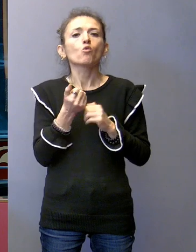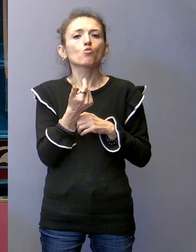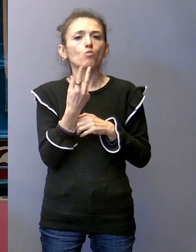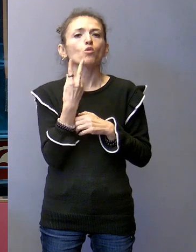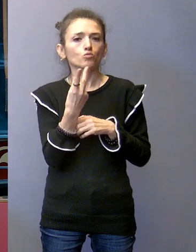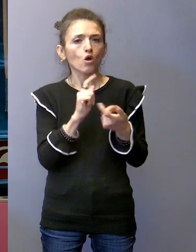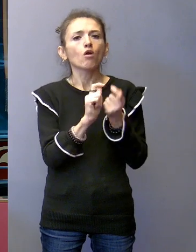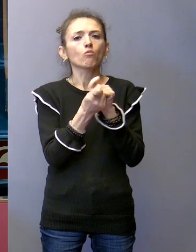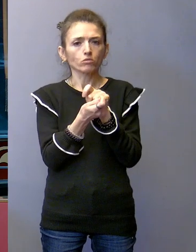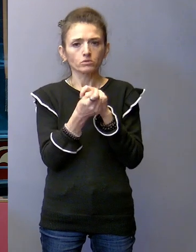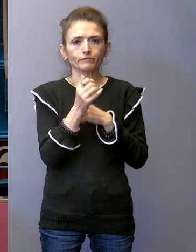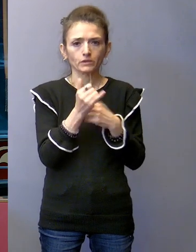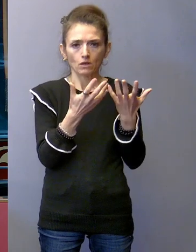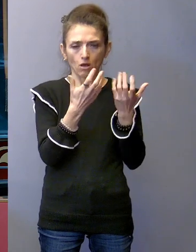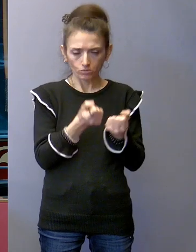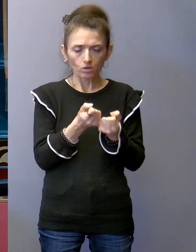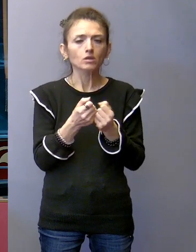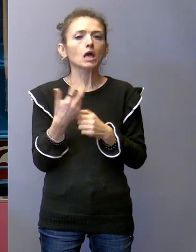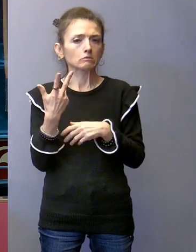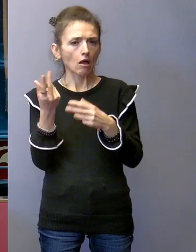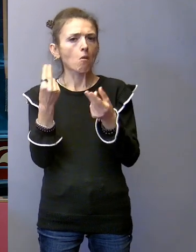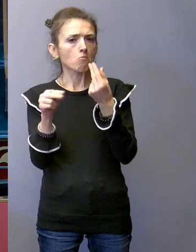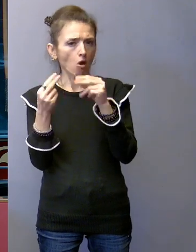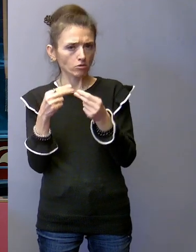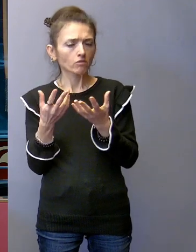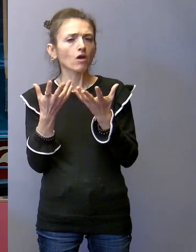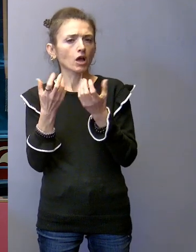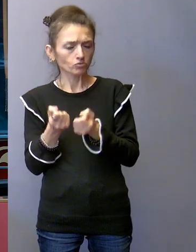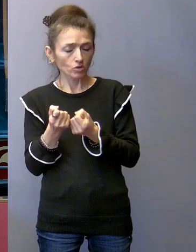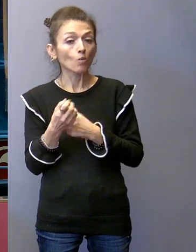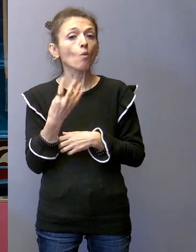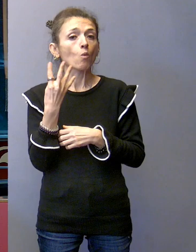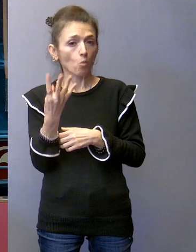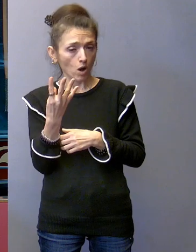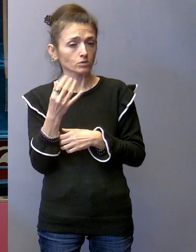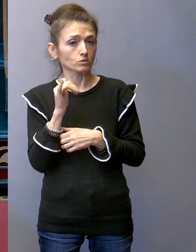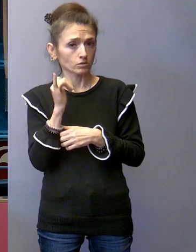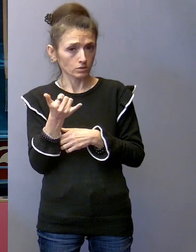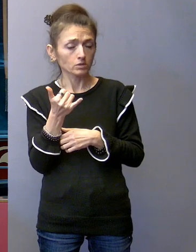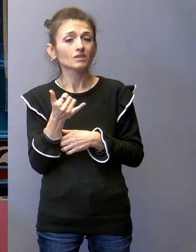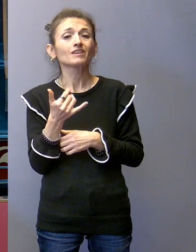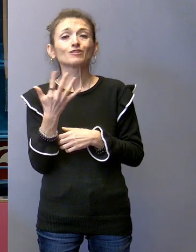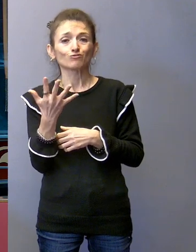accoglie le modifiche il 3 si accoglie le modifiche il 4 sì